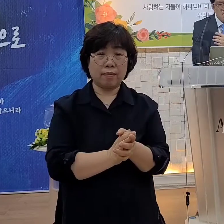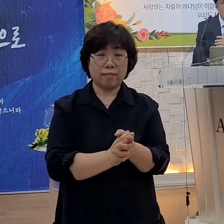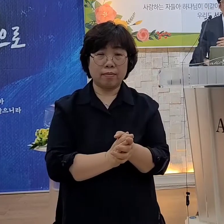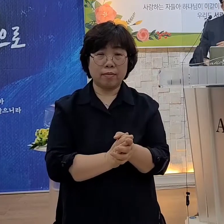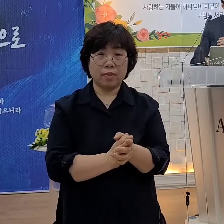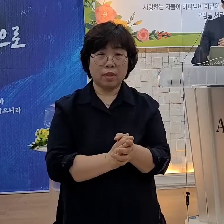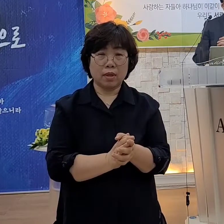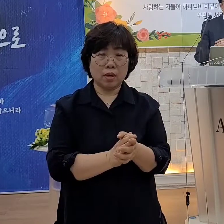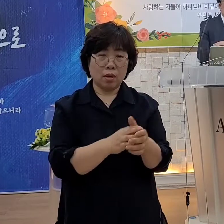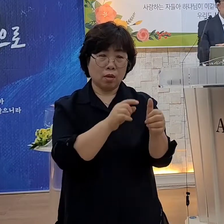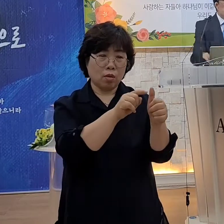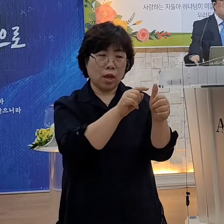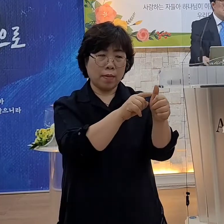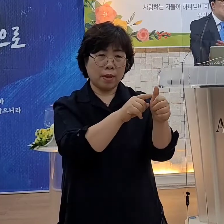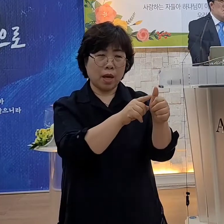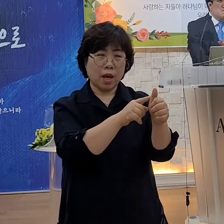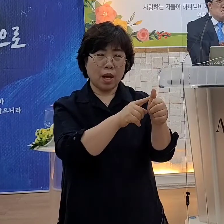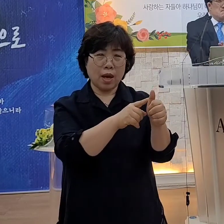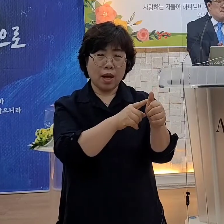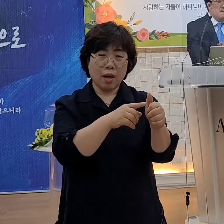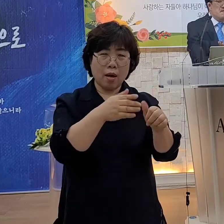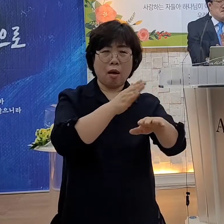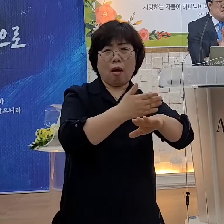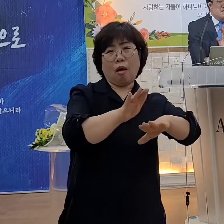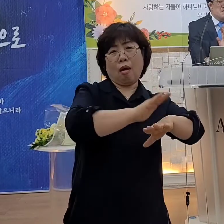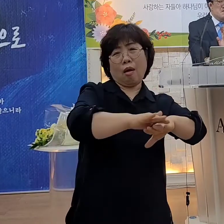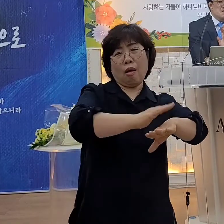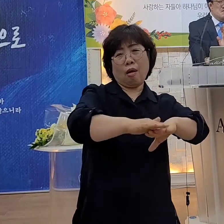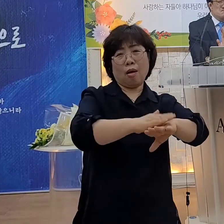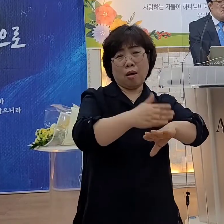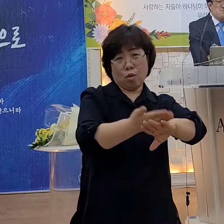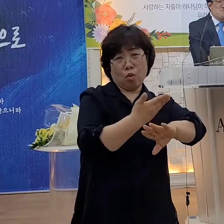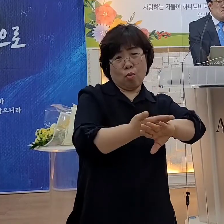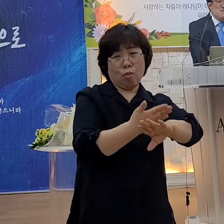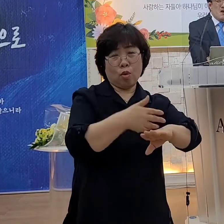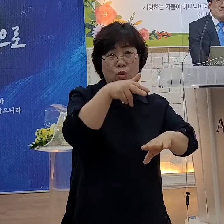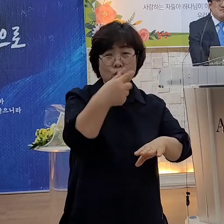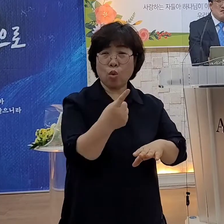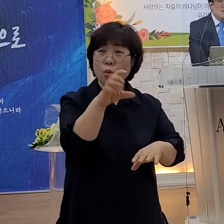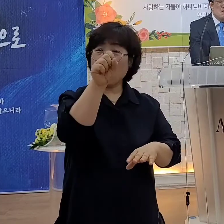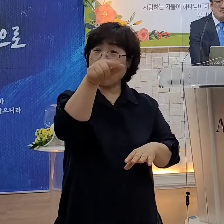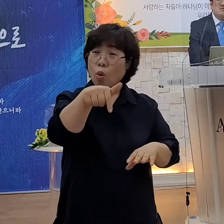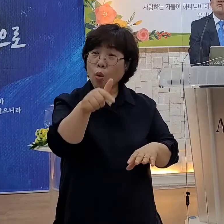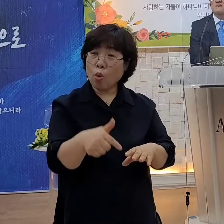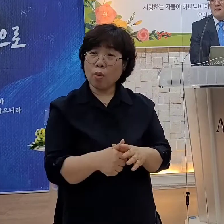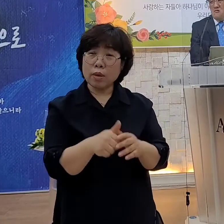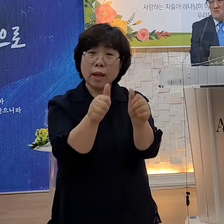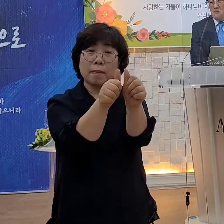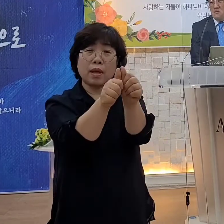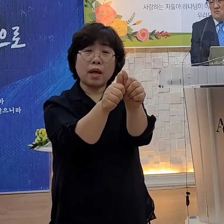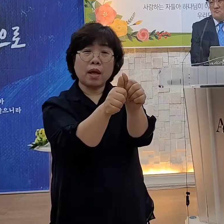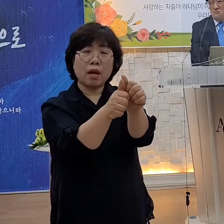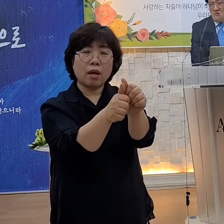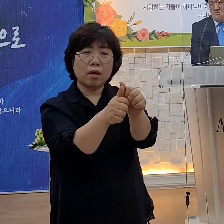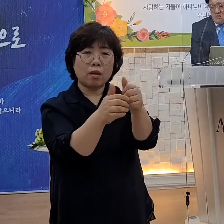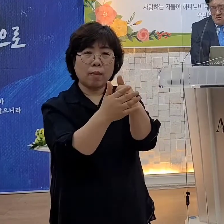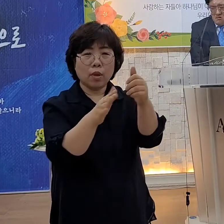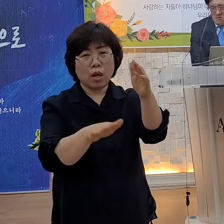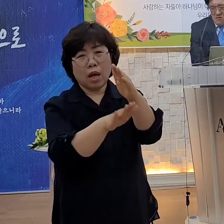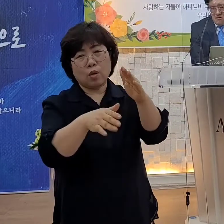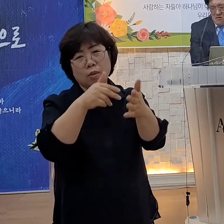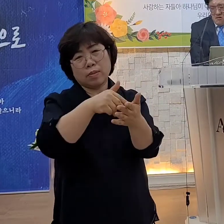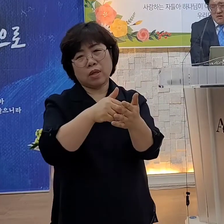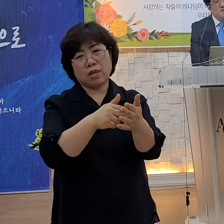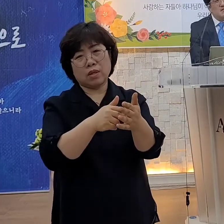조폭으로 나오는데 그 가족들은요 이 조폭인 아버지가 너무 싫은 거예요. 부끄럽고